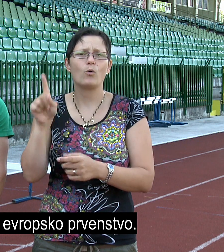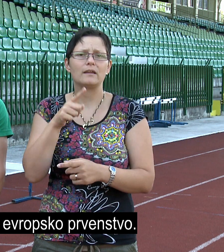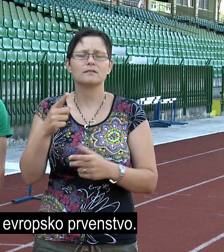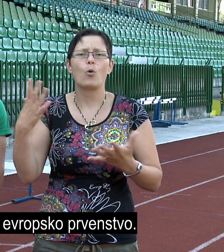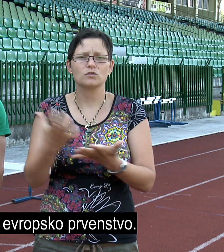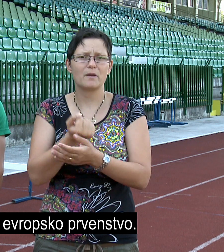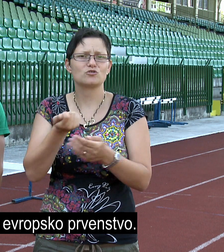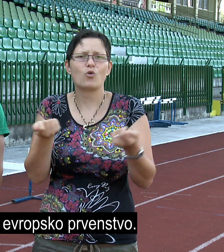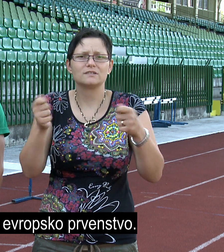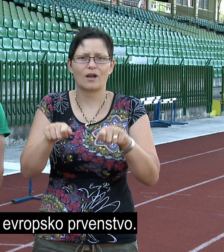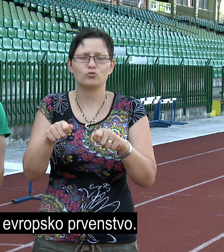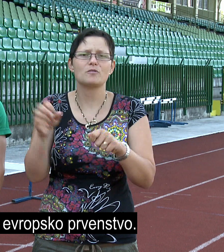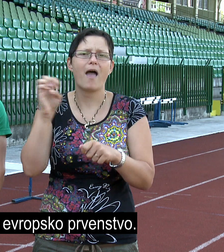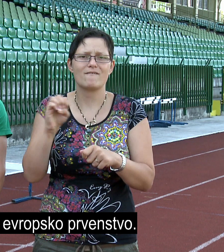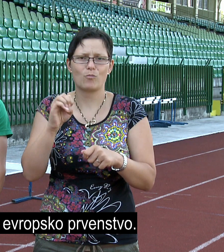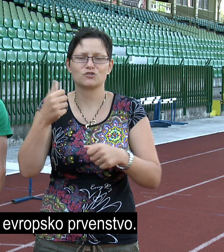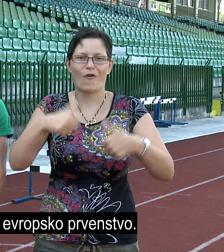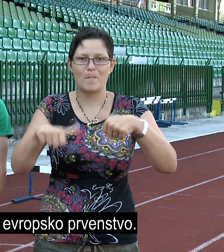prvenstvo.